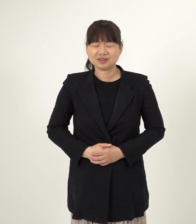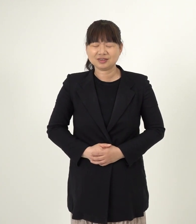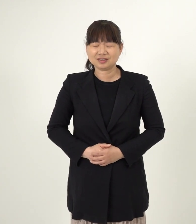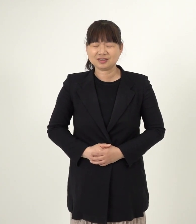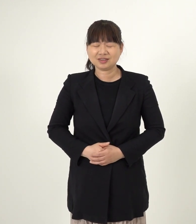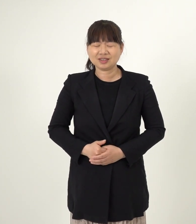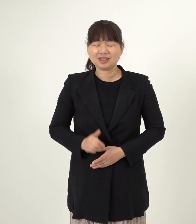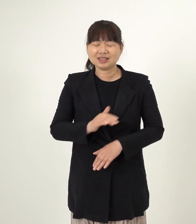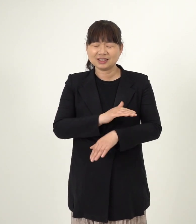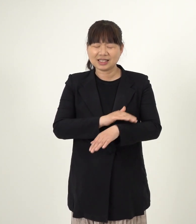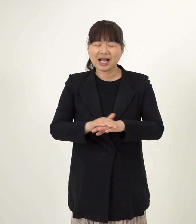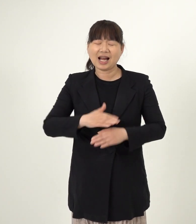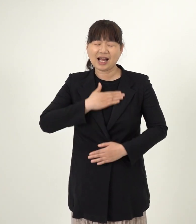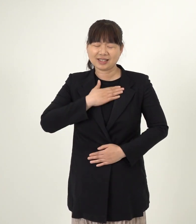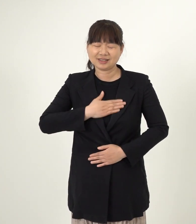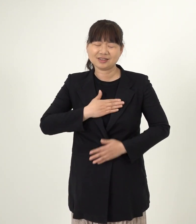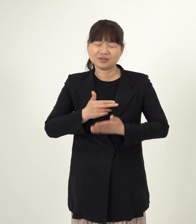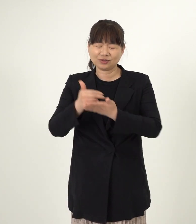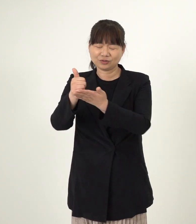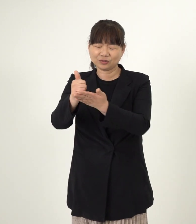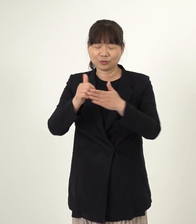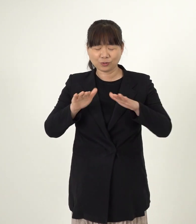너무 잘 알고 계시는 주님, 오늘도